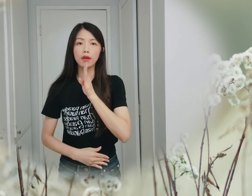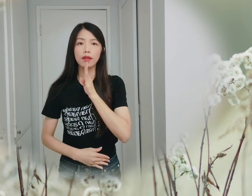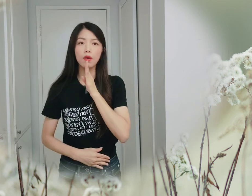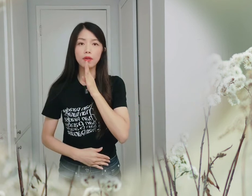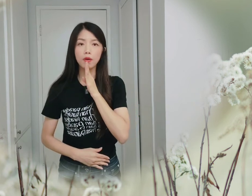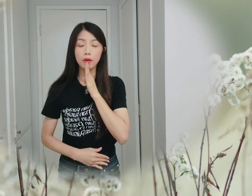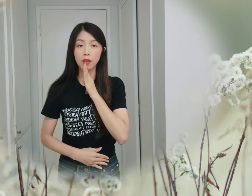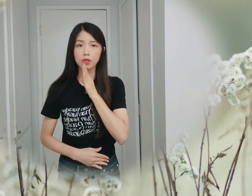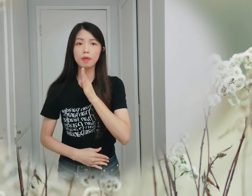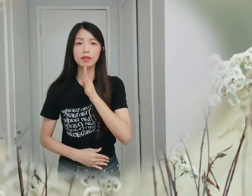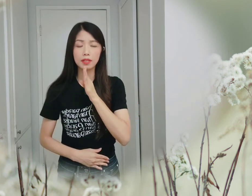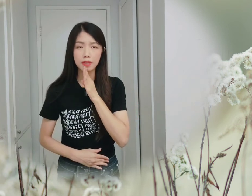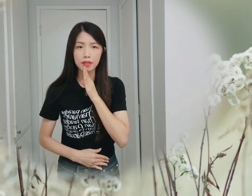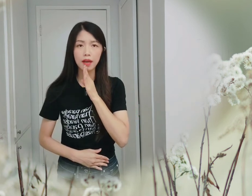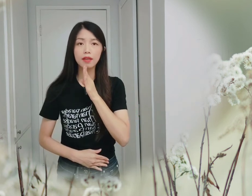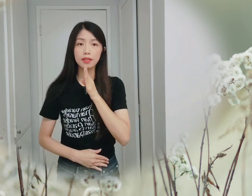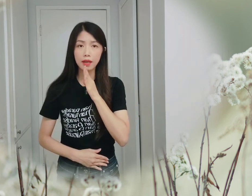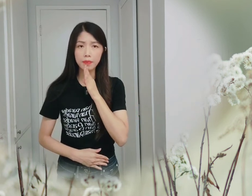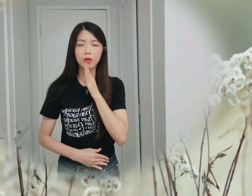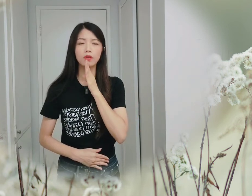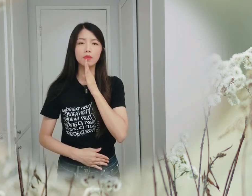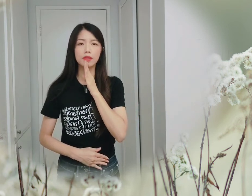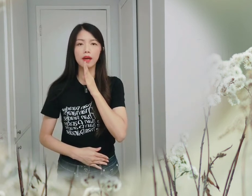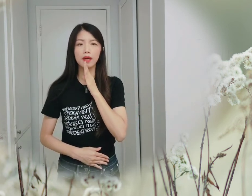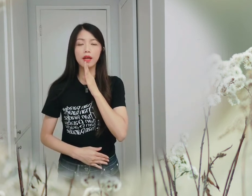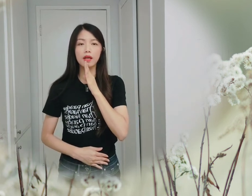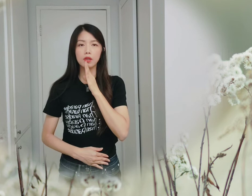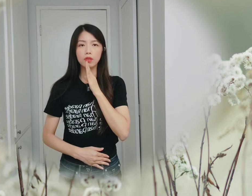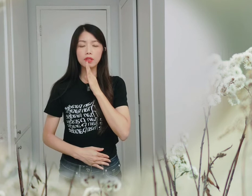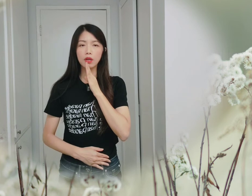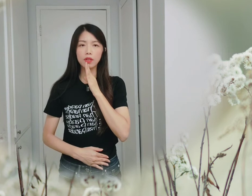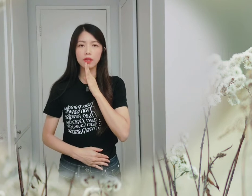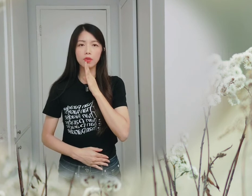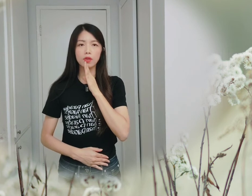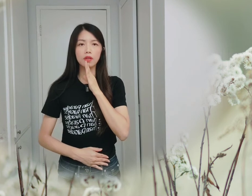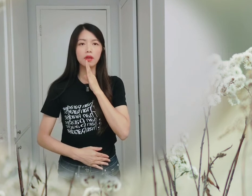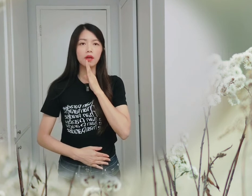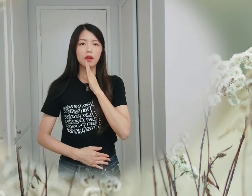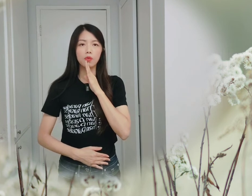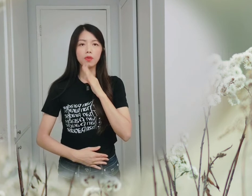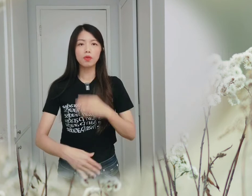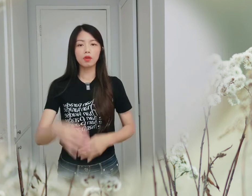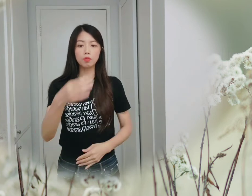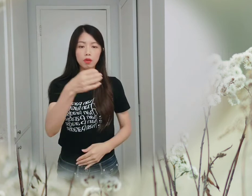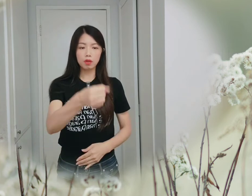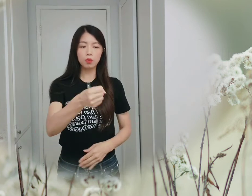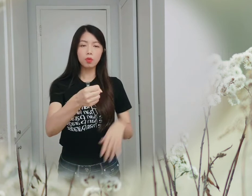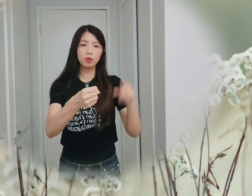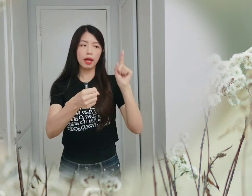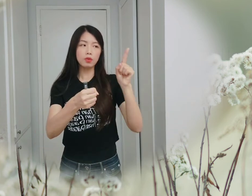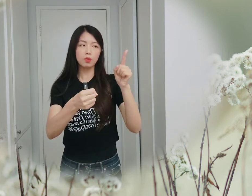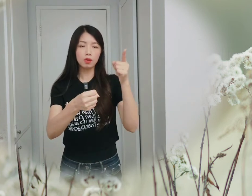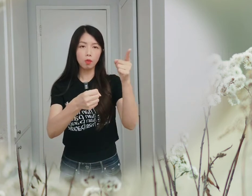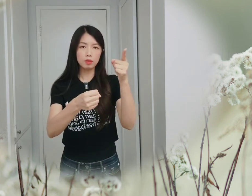쪽을 턱에 세워서 이렇게 대주시면 진짜, 참 이런 뜻입니다. 그리고 뜻이라고 하는 뜻의 수어는 왼손을 이렇게 주먹